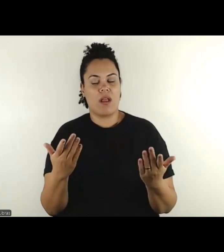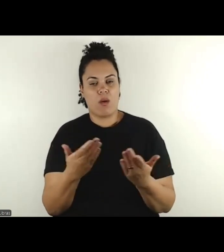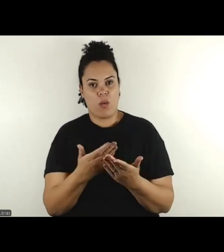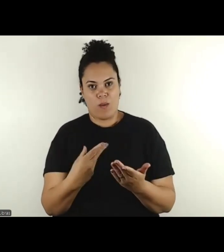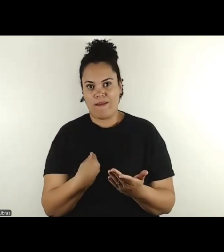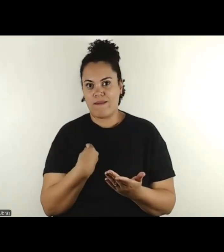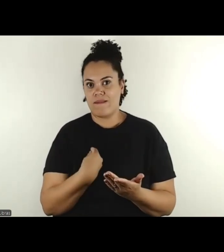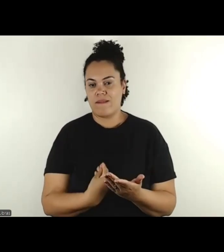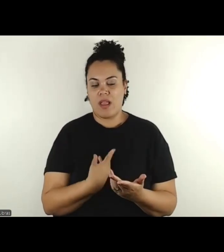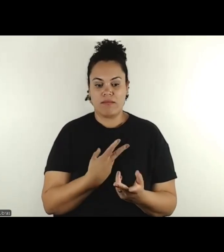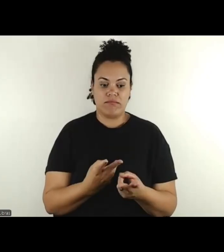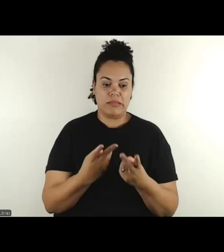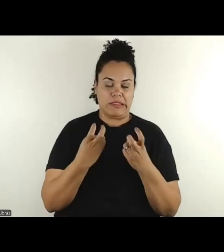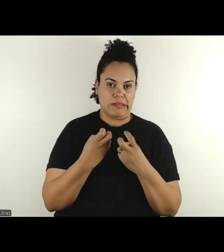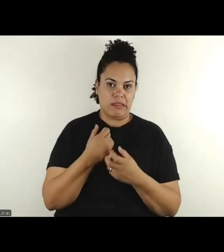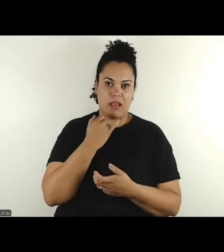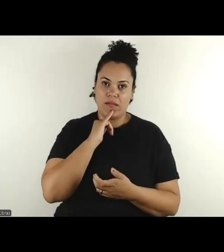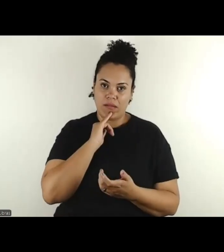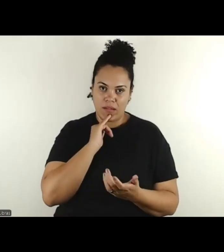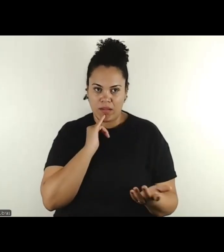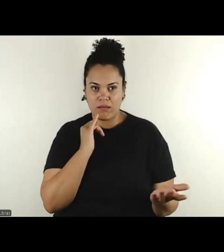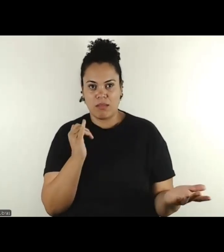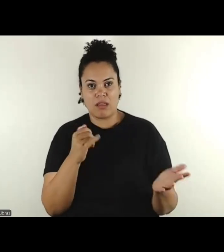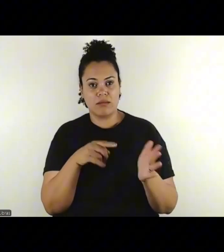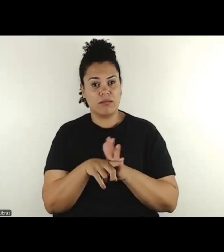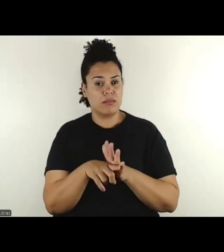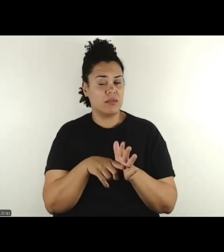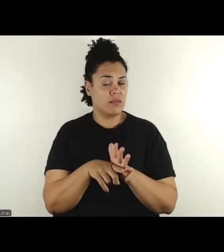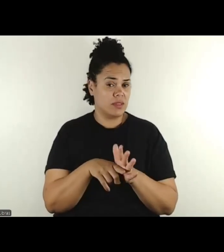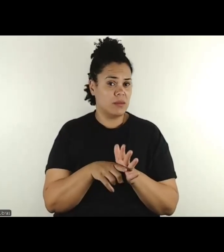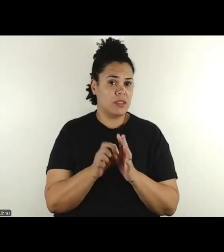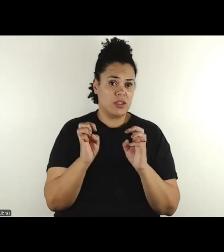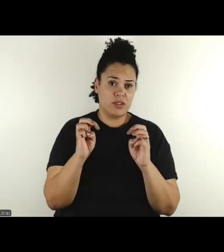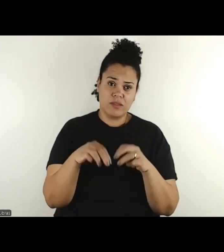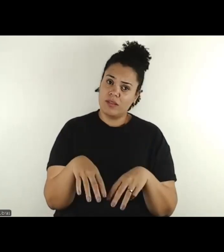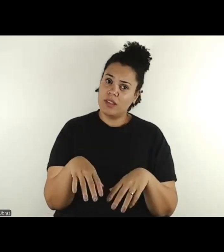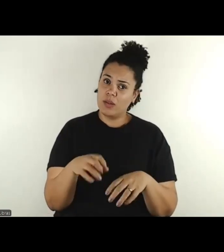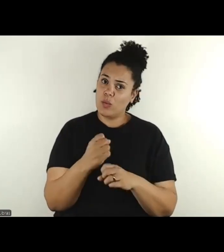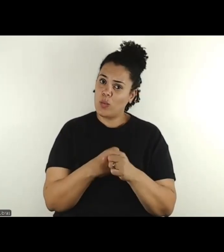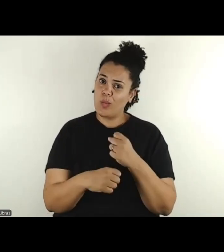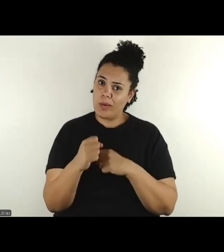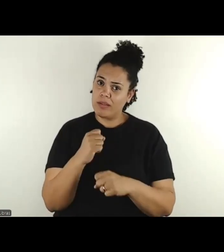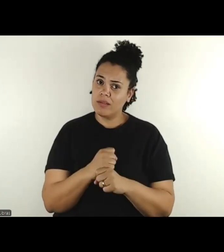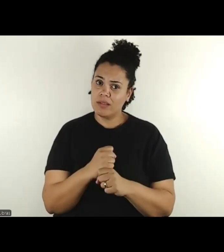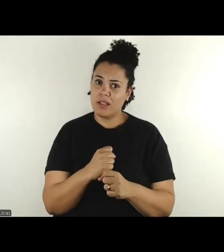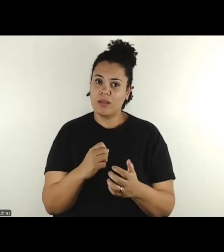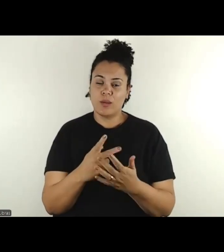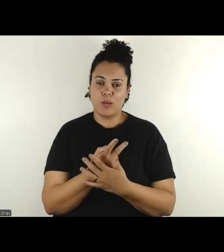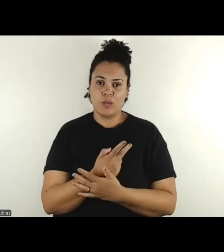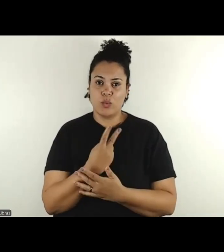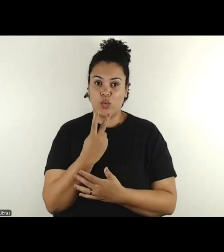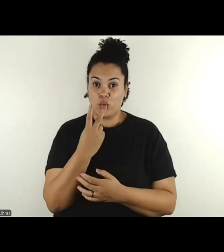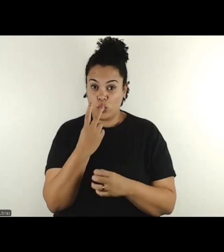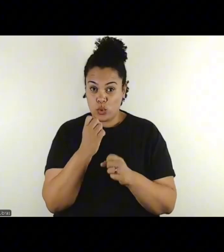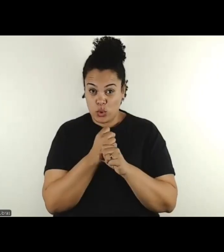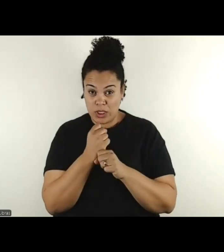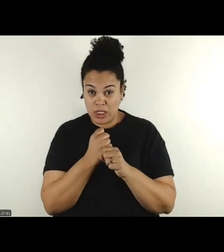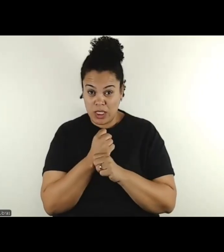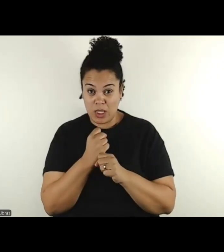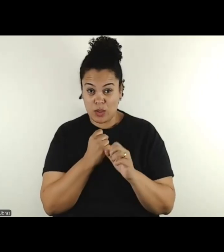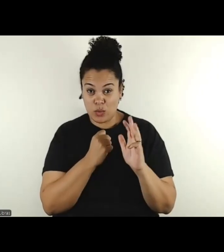que, infelizmente, né, assim, a pesquisa que a gente finalizou no final do ano passado, né, de 2 anos do governo